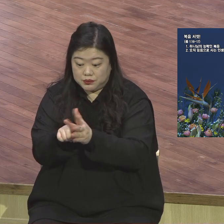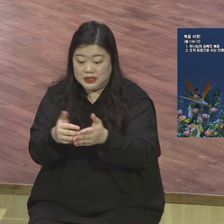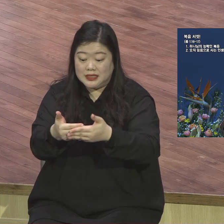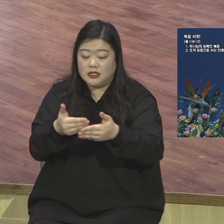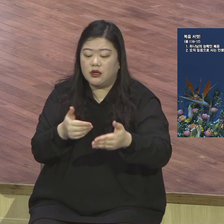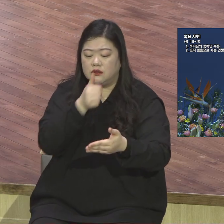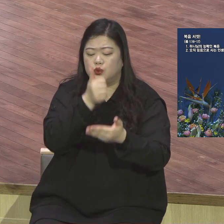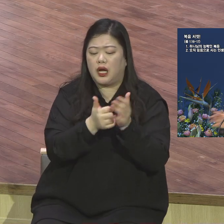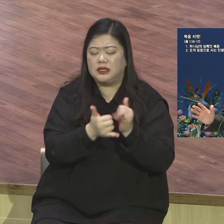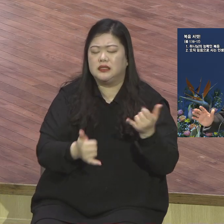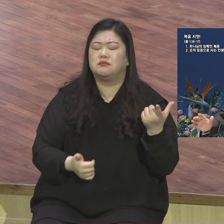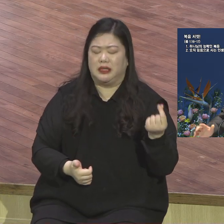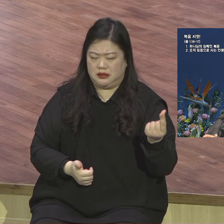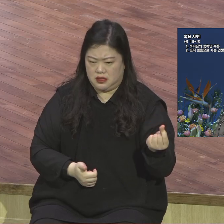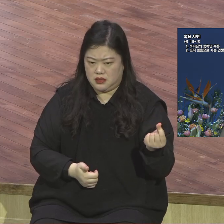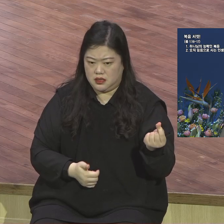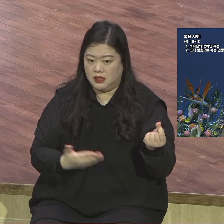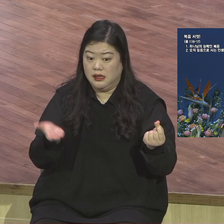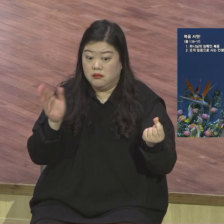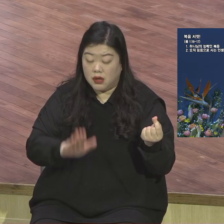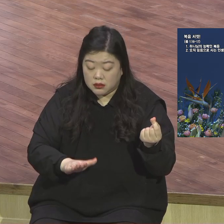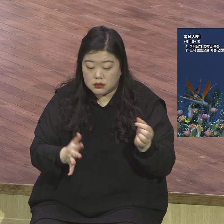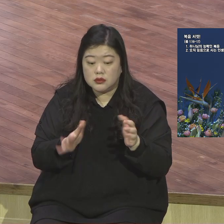그래서 내 주장도 필요 없어요.